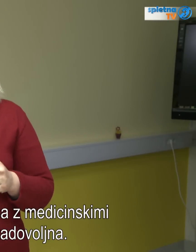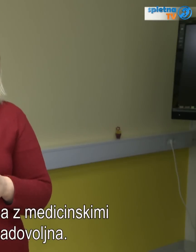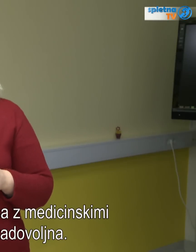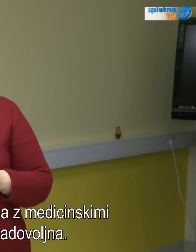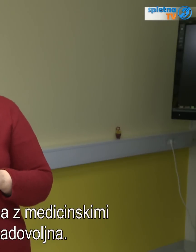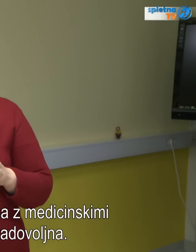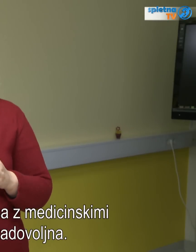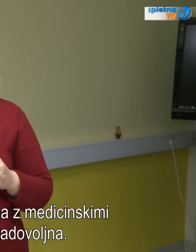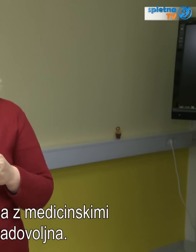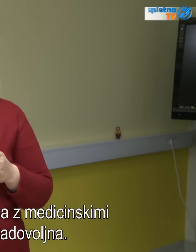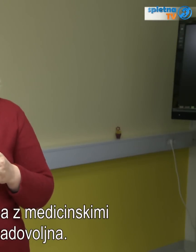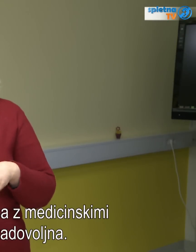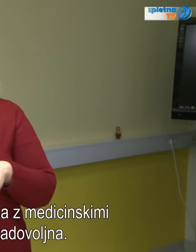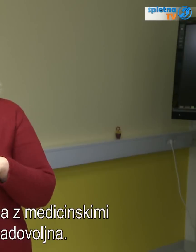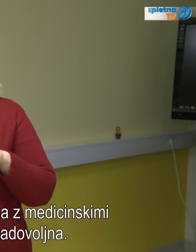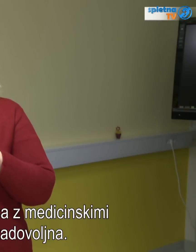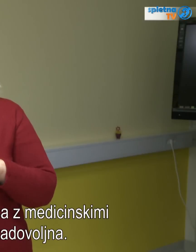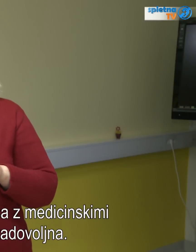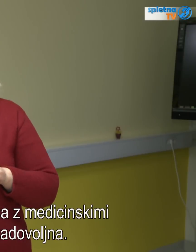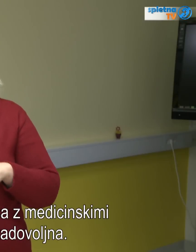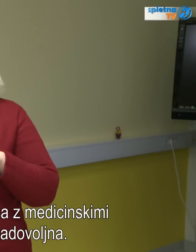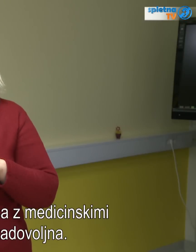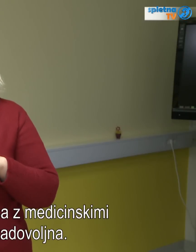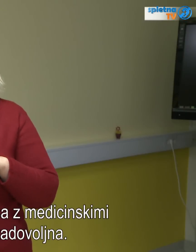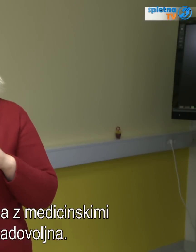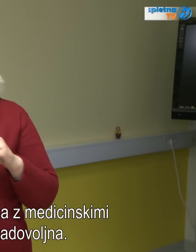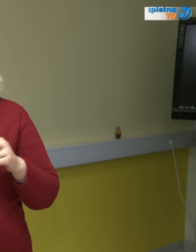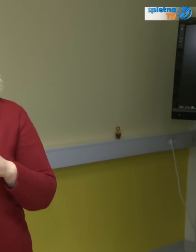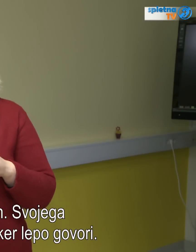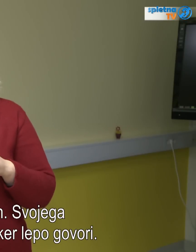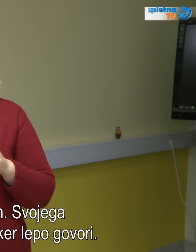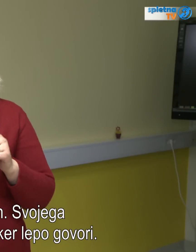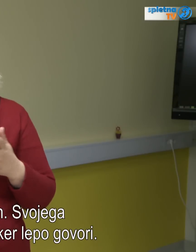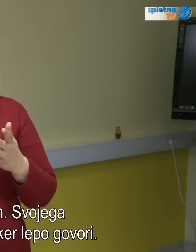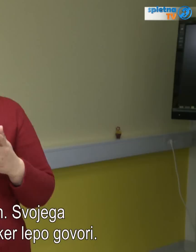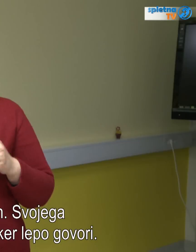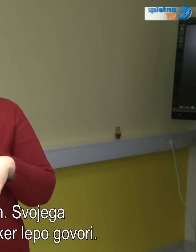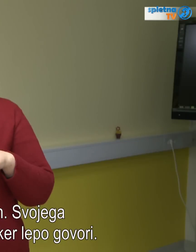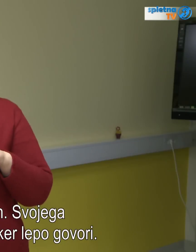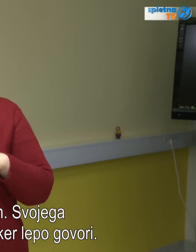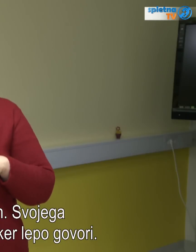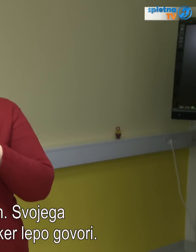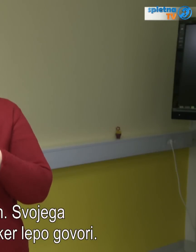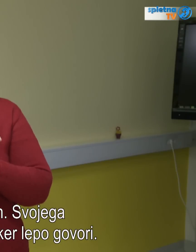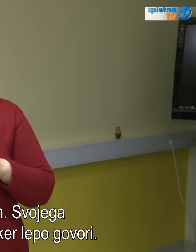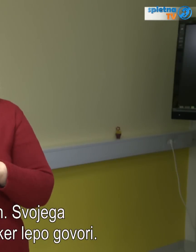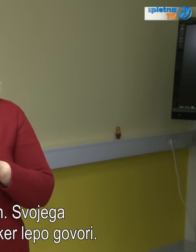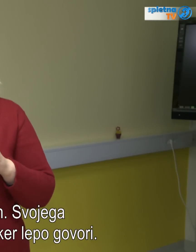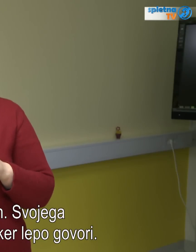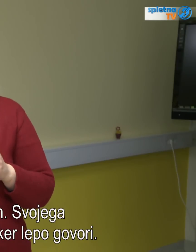Ela otroka, ja, ampak teta nisem znal to pa ne razumem. Moje trade se vedno to